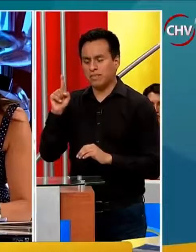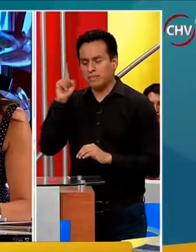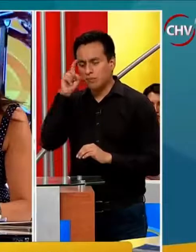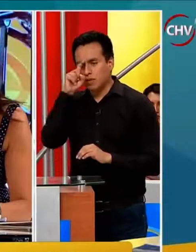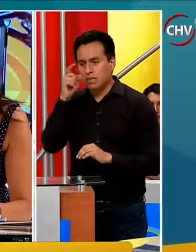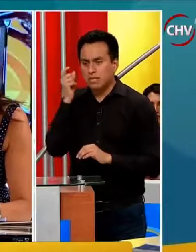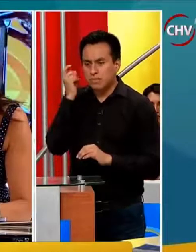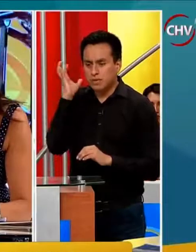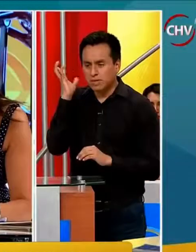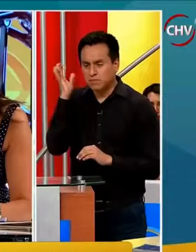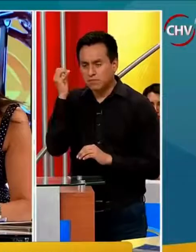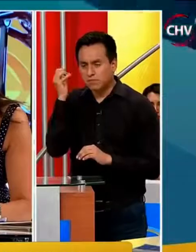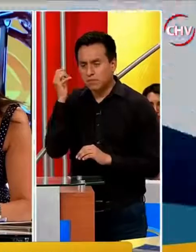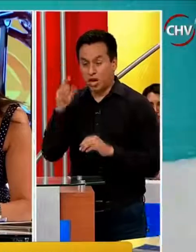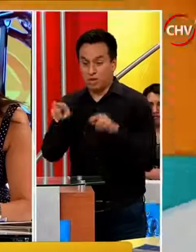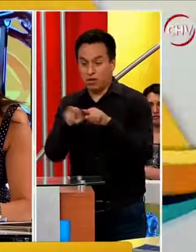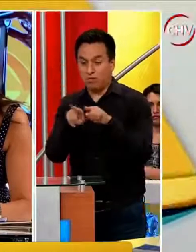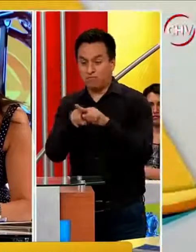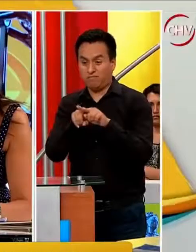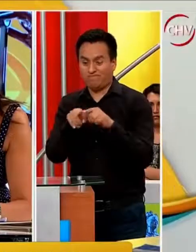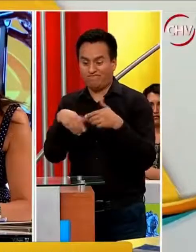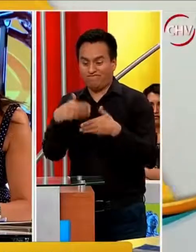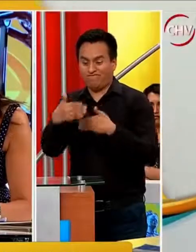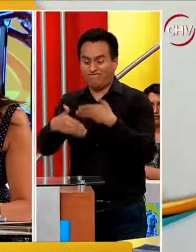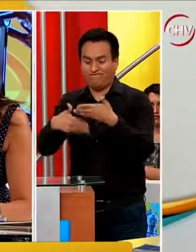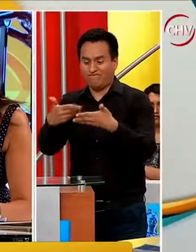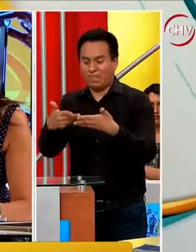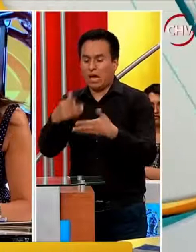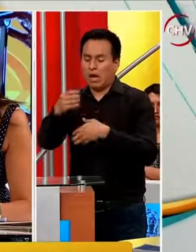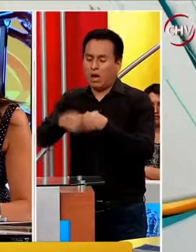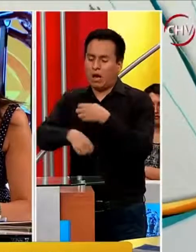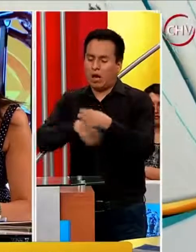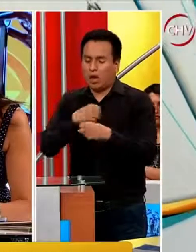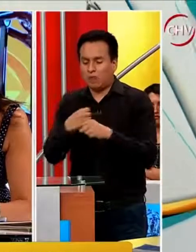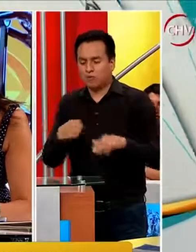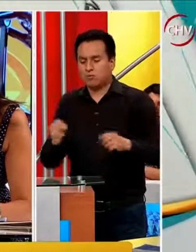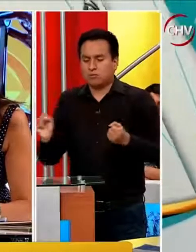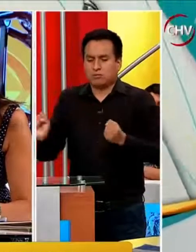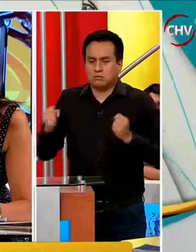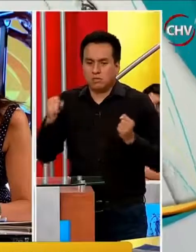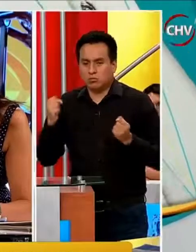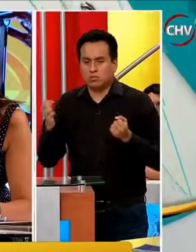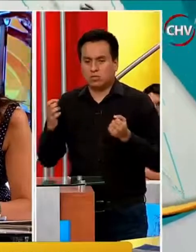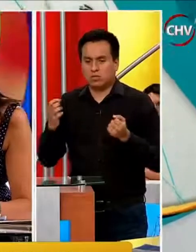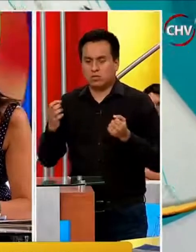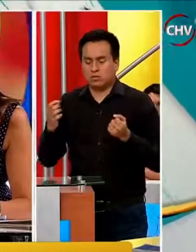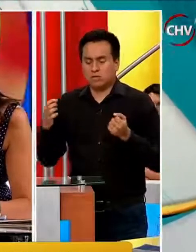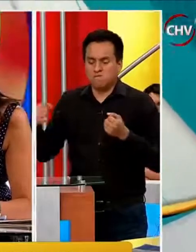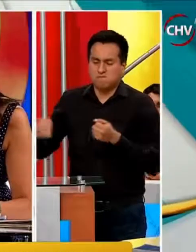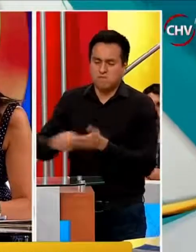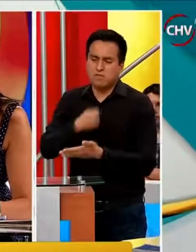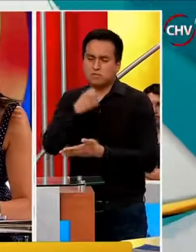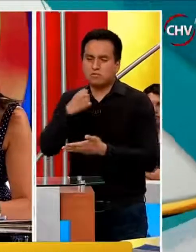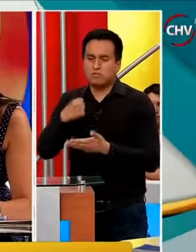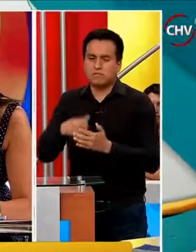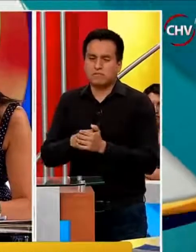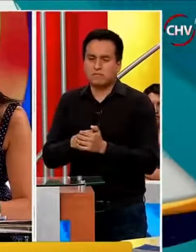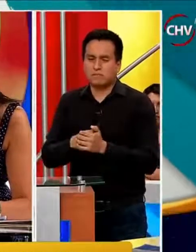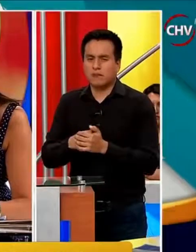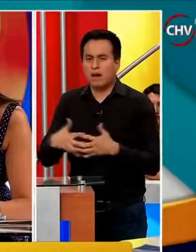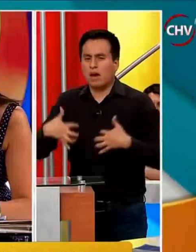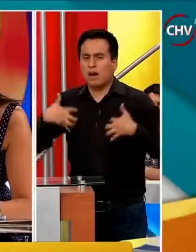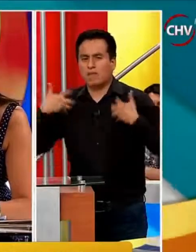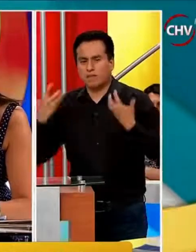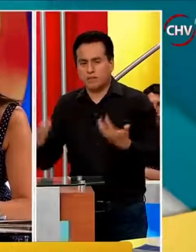ha arrastrado años de angustia, de frustraciones y de rabia que se